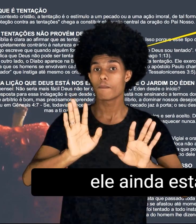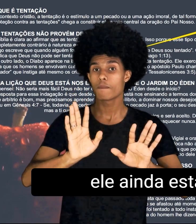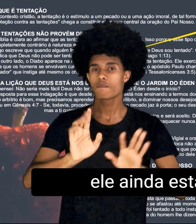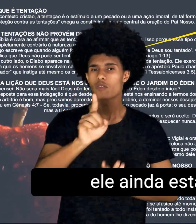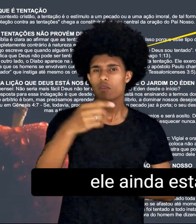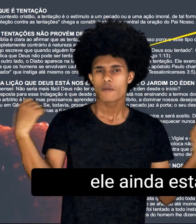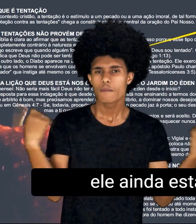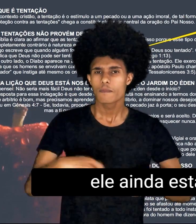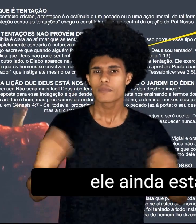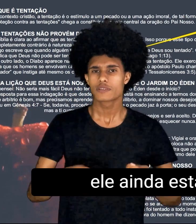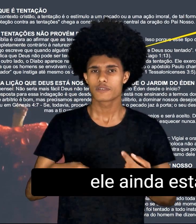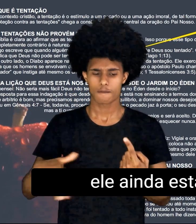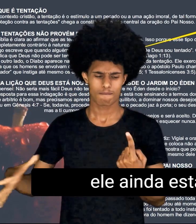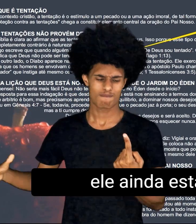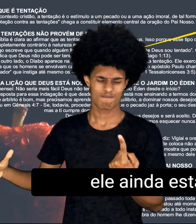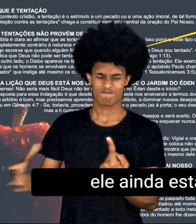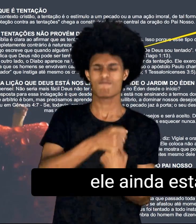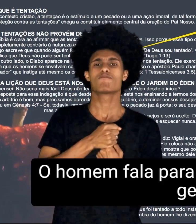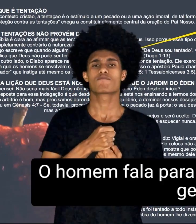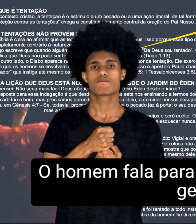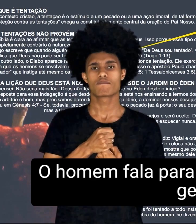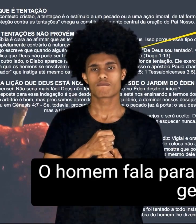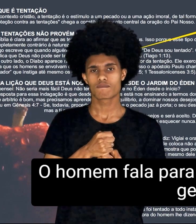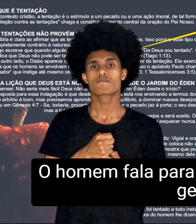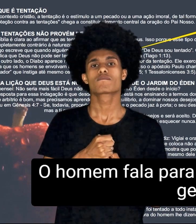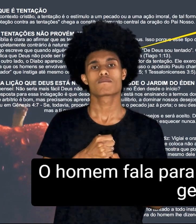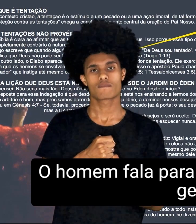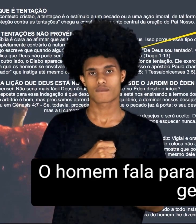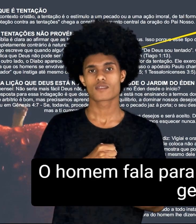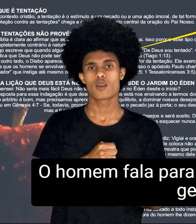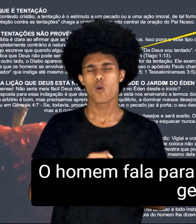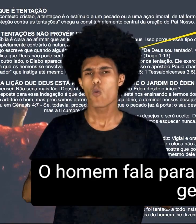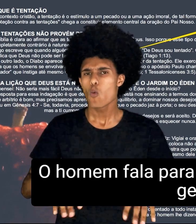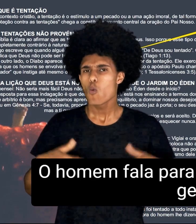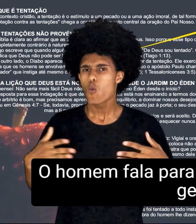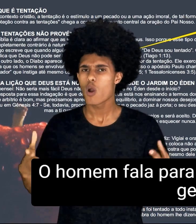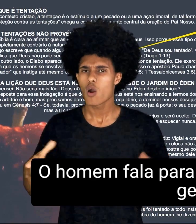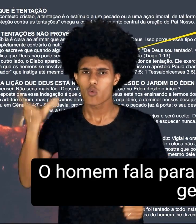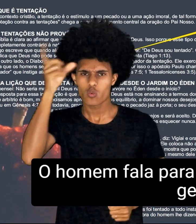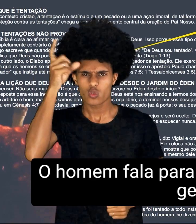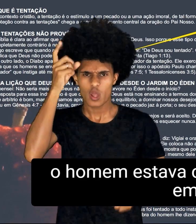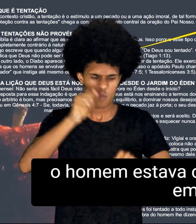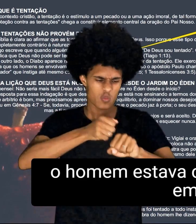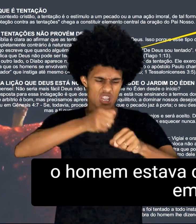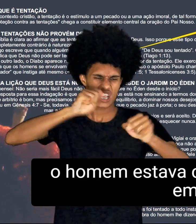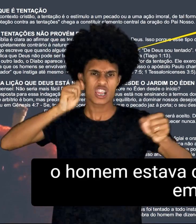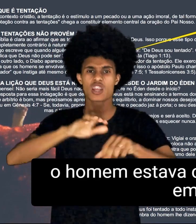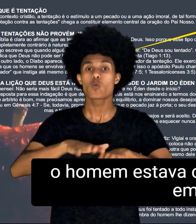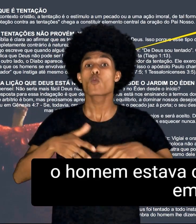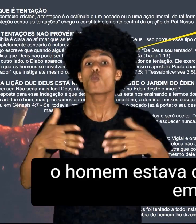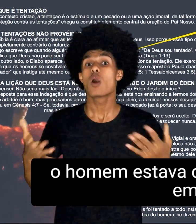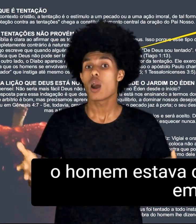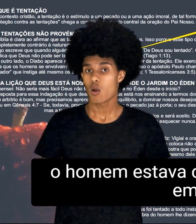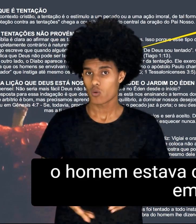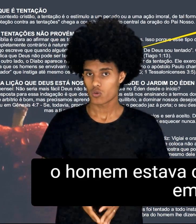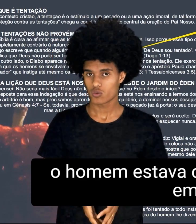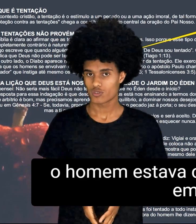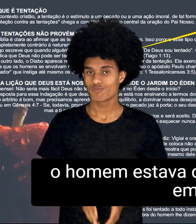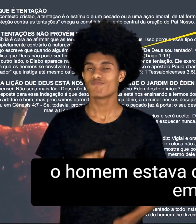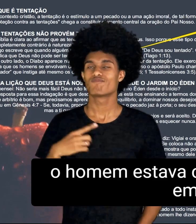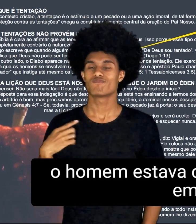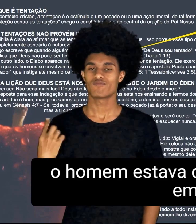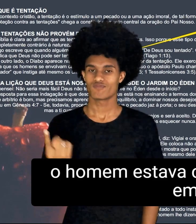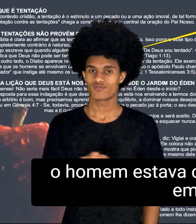assim, ele ainda estava sendo tentado, né? O homem fala para ele assim, salva você, salva a gente também. O homem estava colocando o nome de Jesus